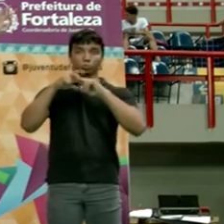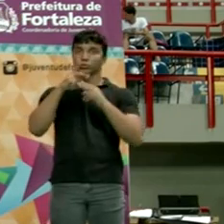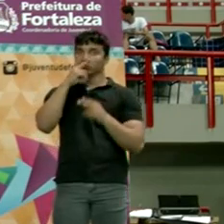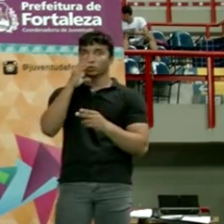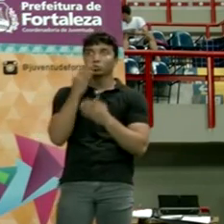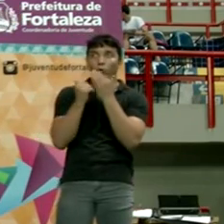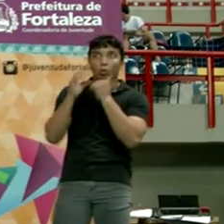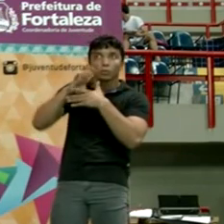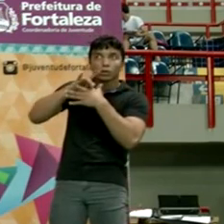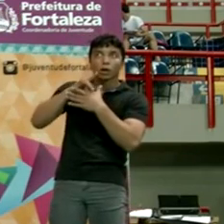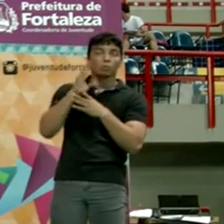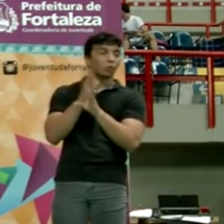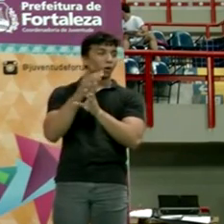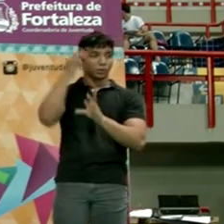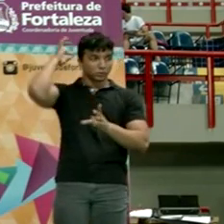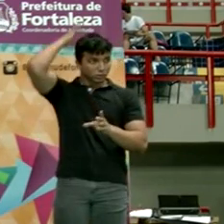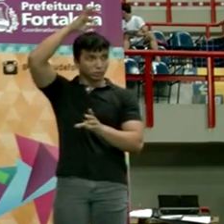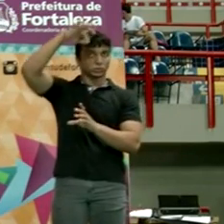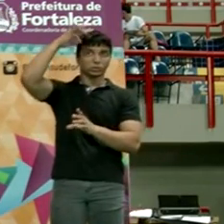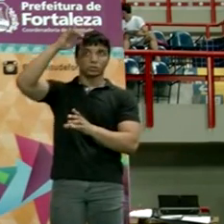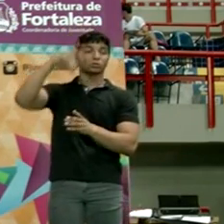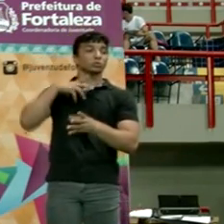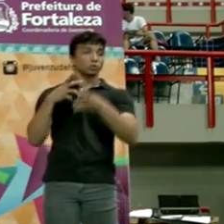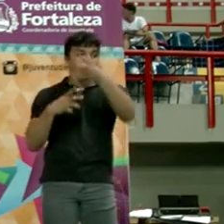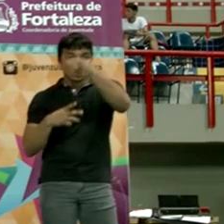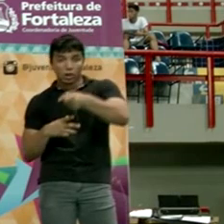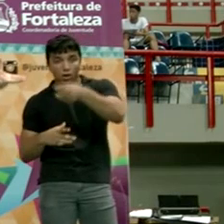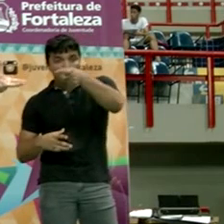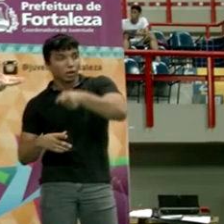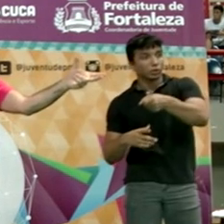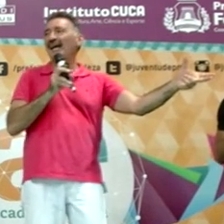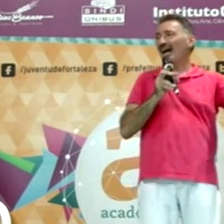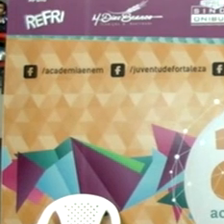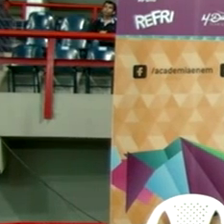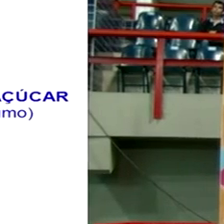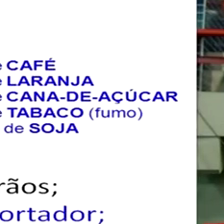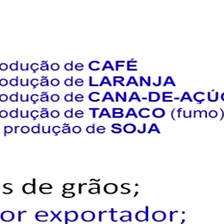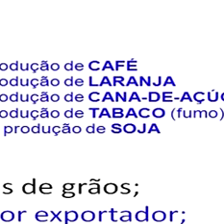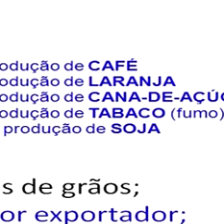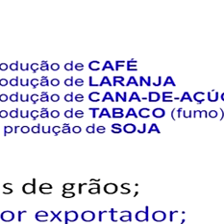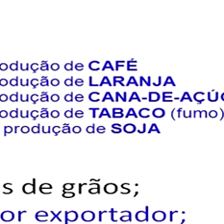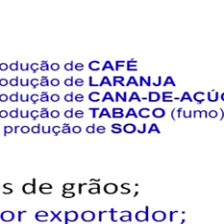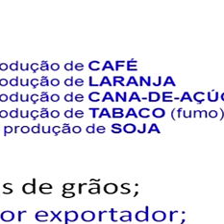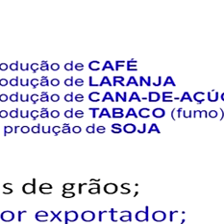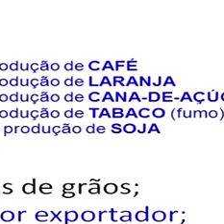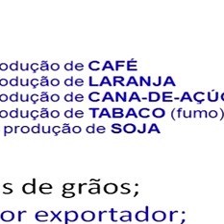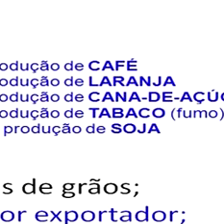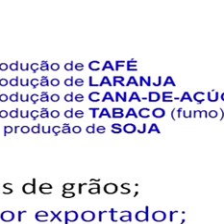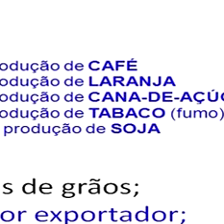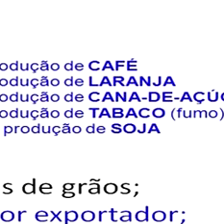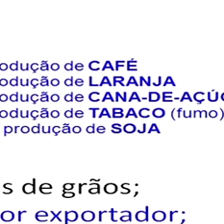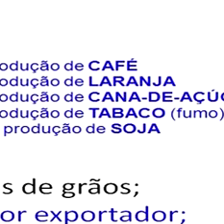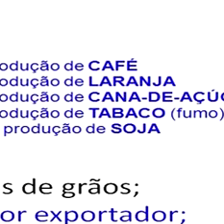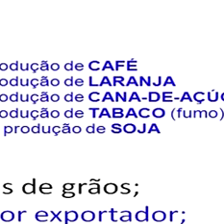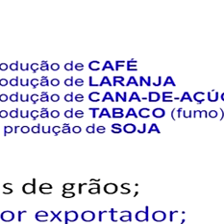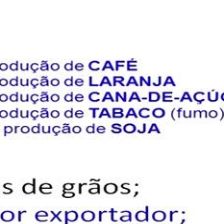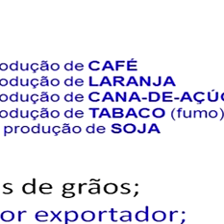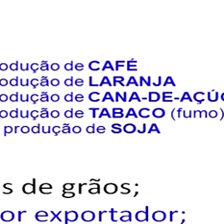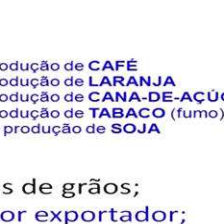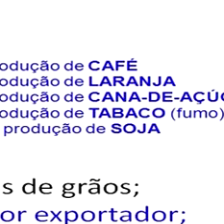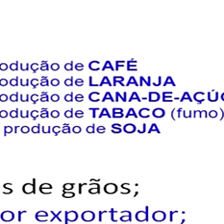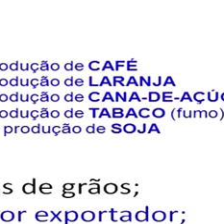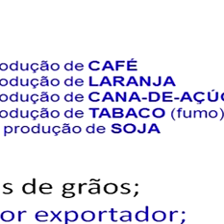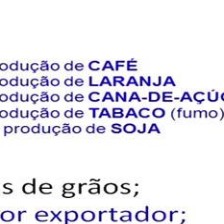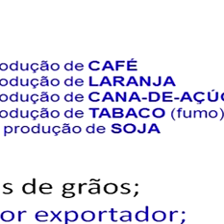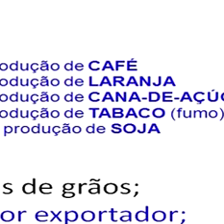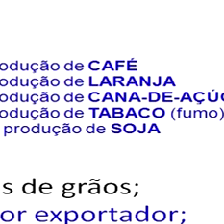comem carne bovina, é um animal sagrado. Eles tiram o leite, mas não comem a carne. Então, o Brasil é o segundo produtor, mas